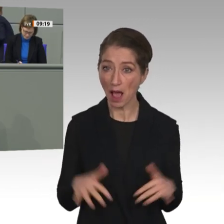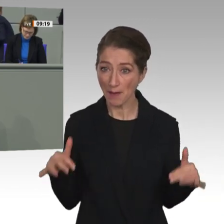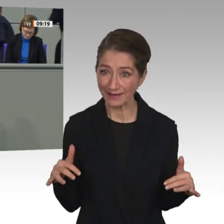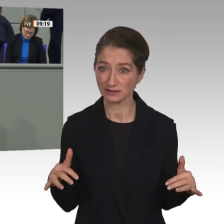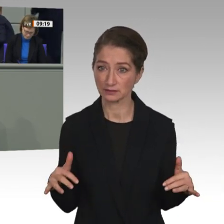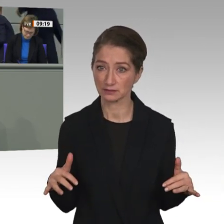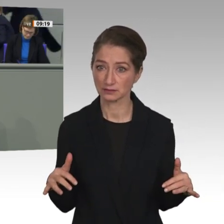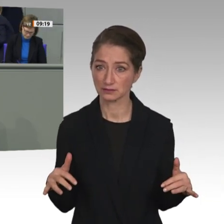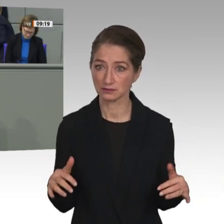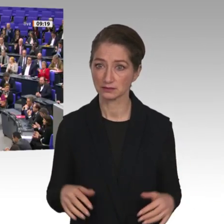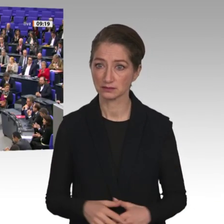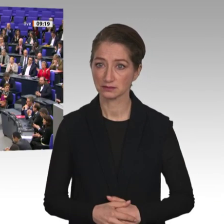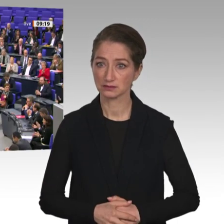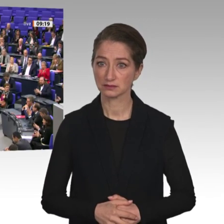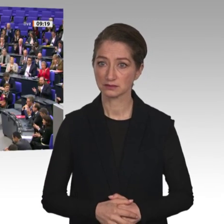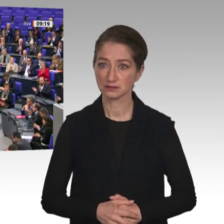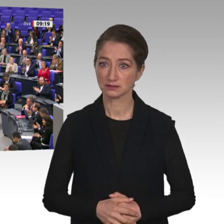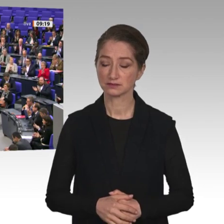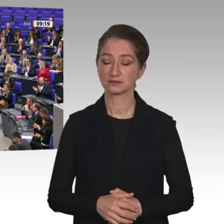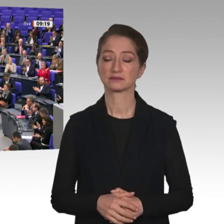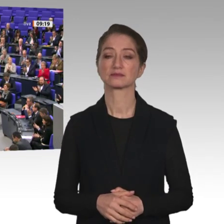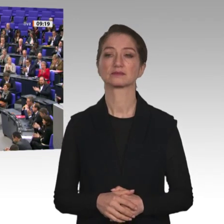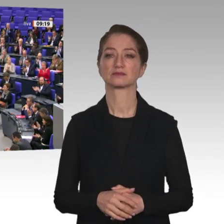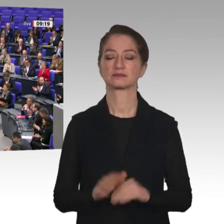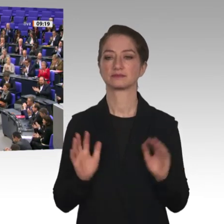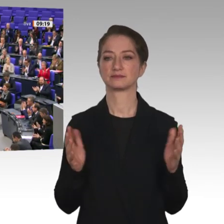Parlament, meine Damen und Herren.